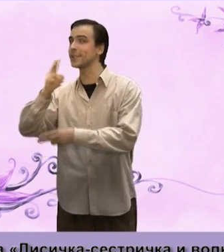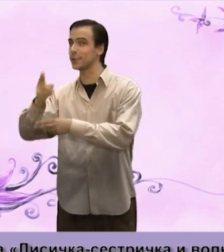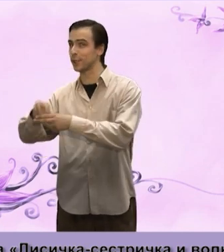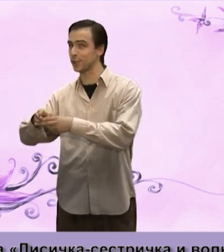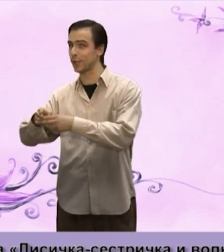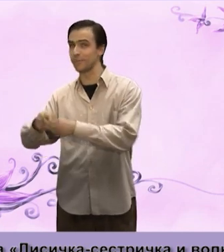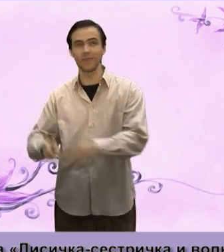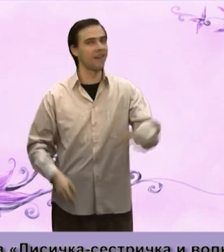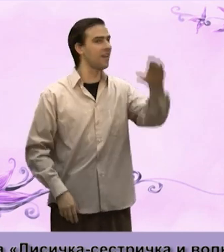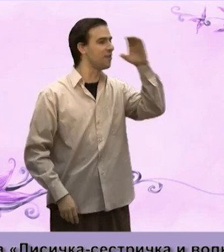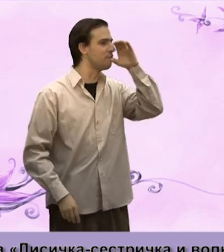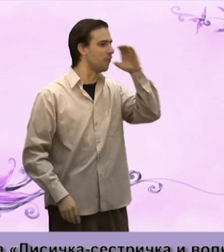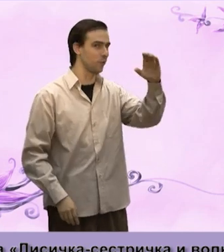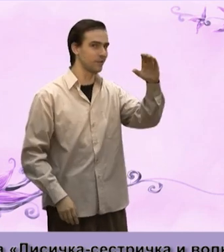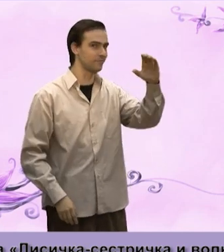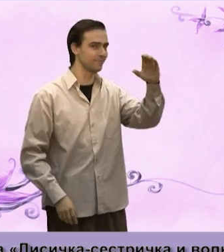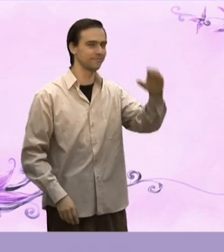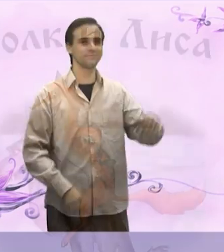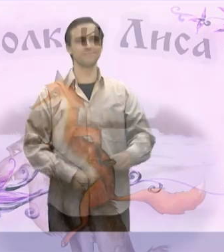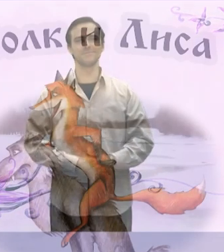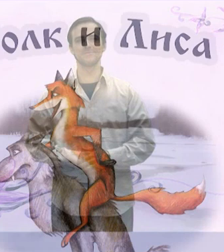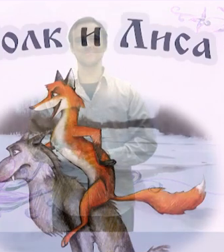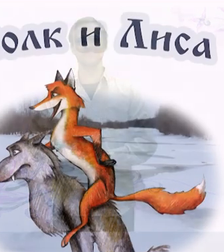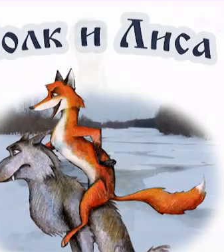Лисичка, сестричка и волк.